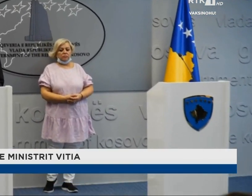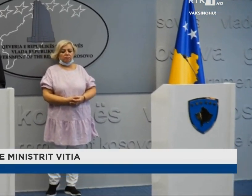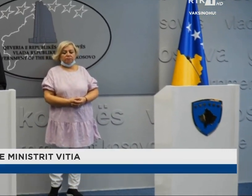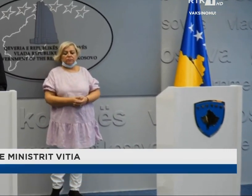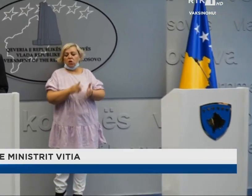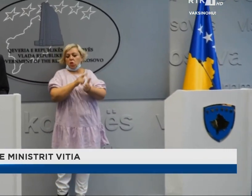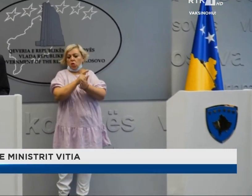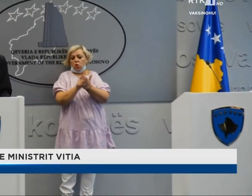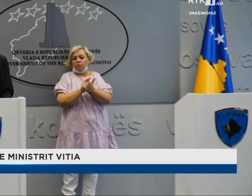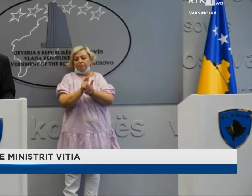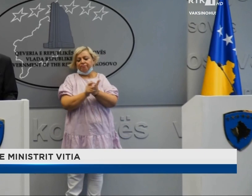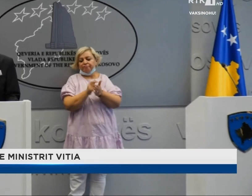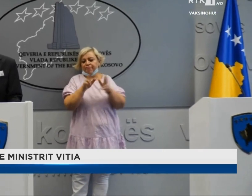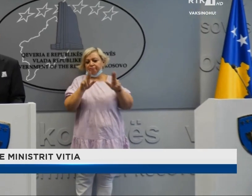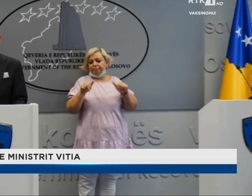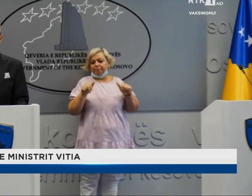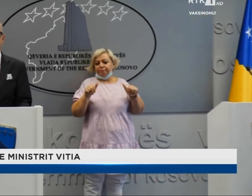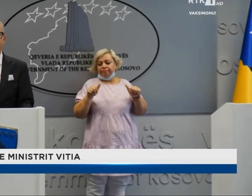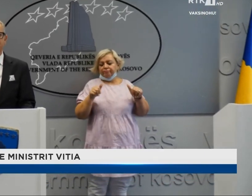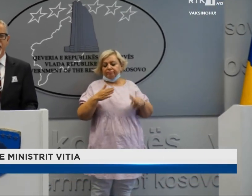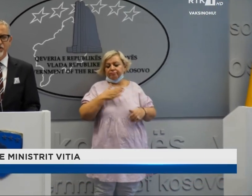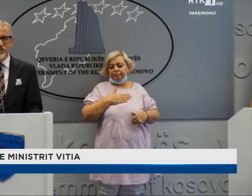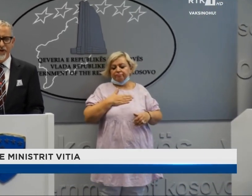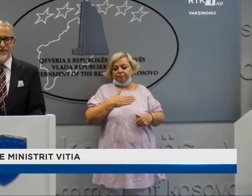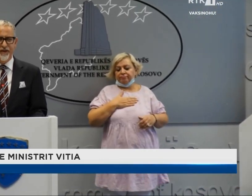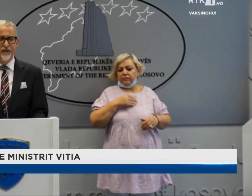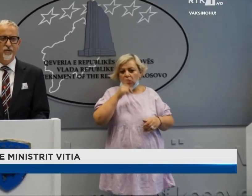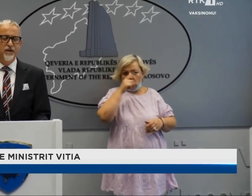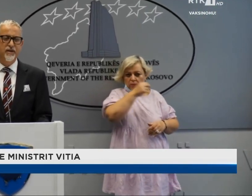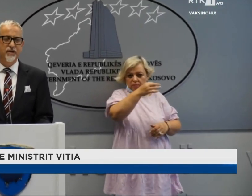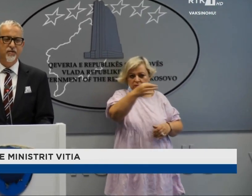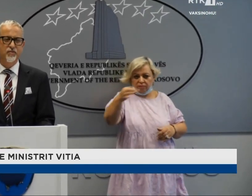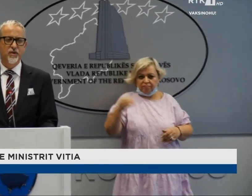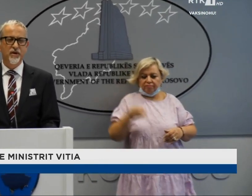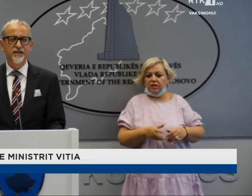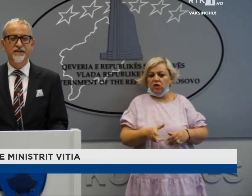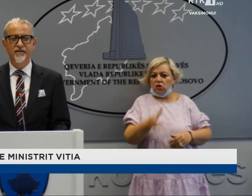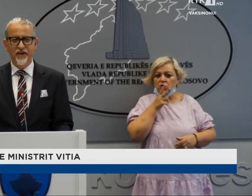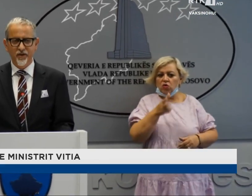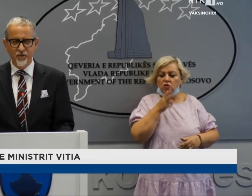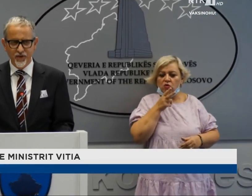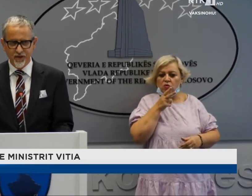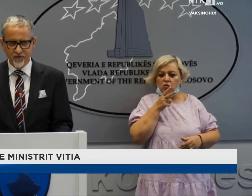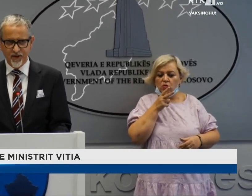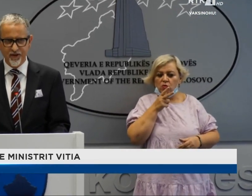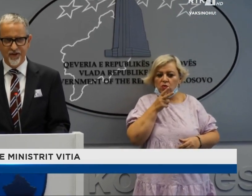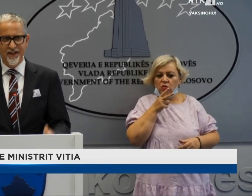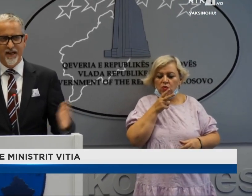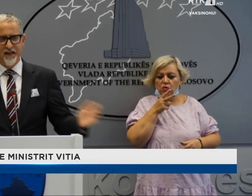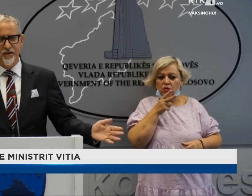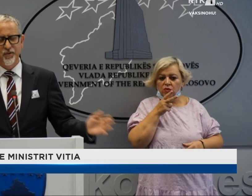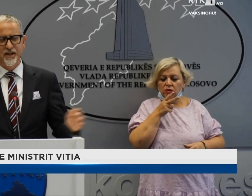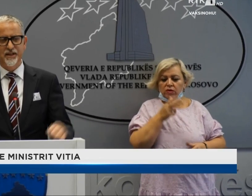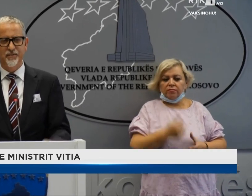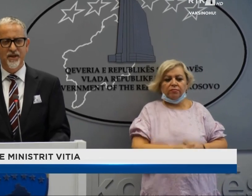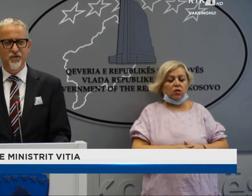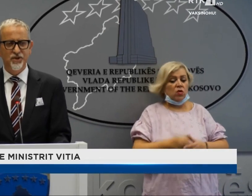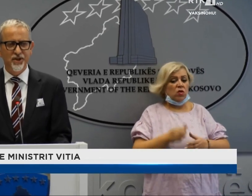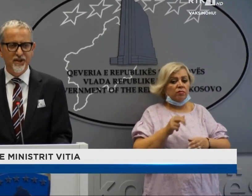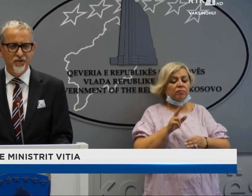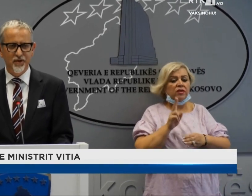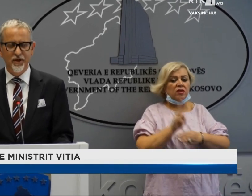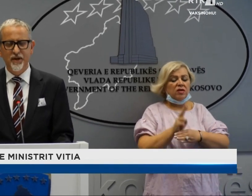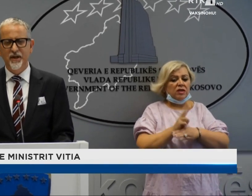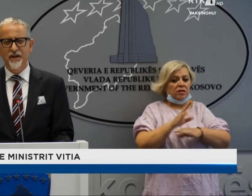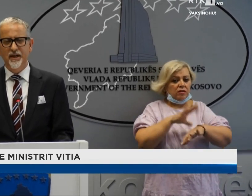Ka kohë që ne të gjitha komunave ju kemi kërkuar njësive kërkuese, do me thënë nga kujdesi